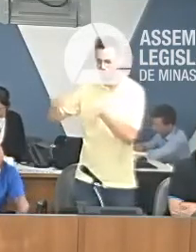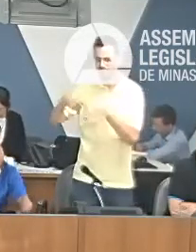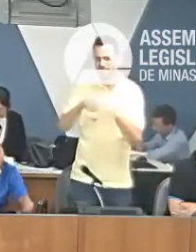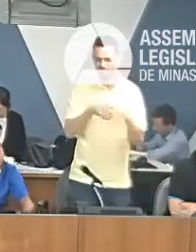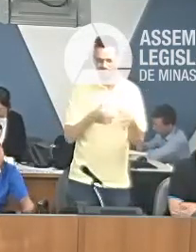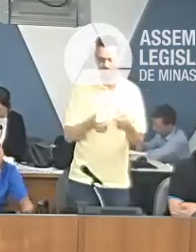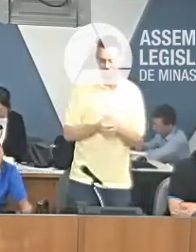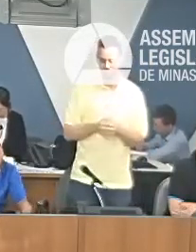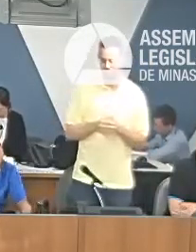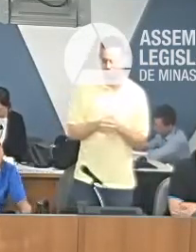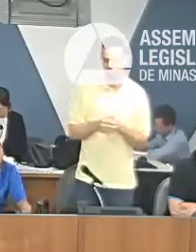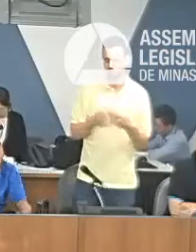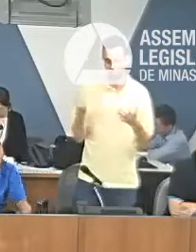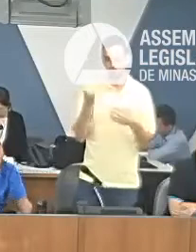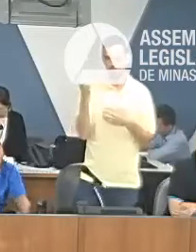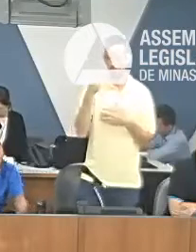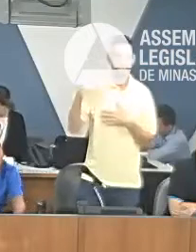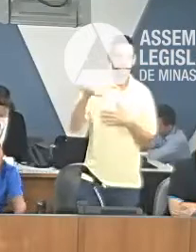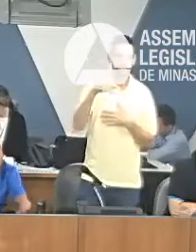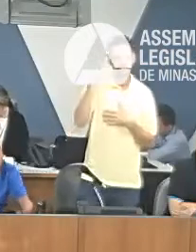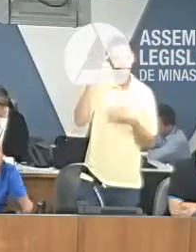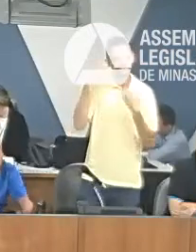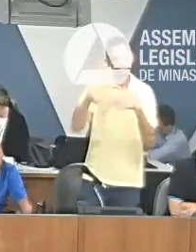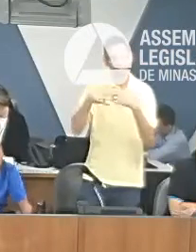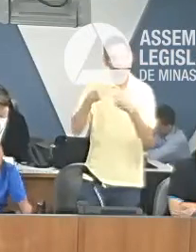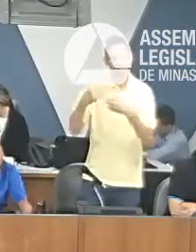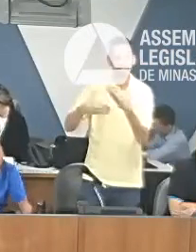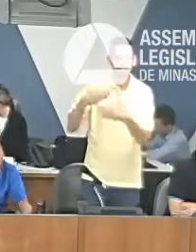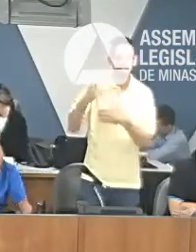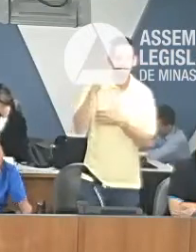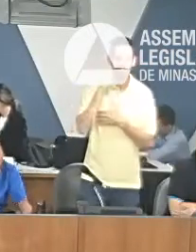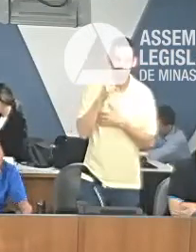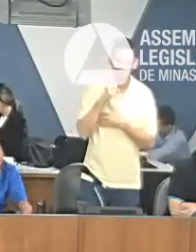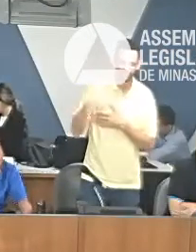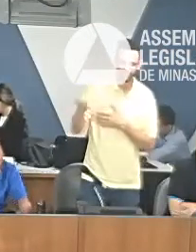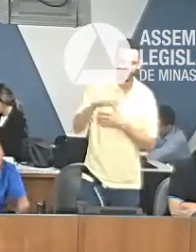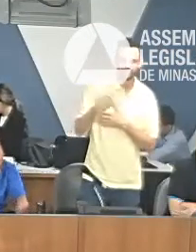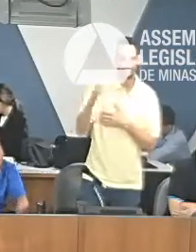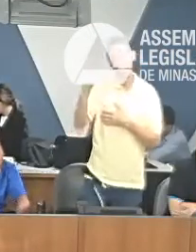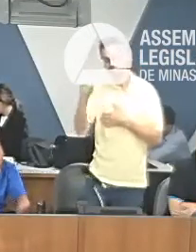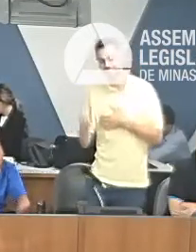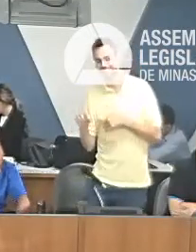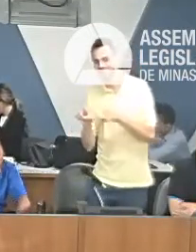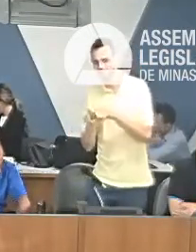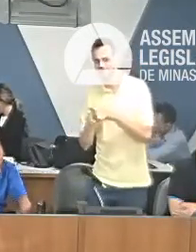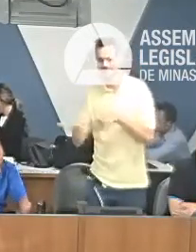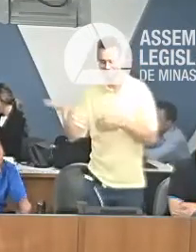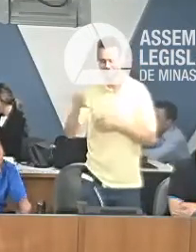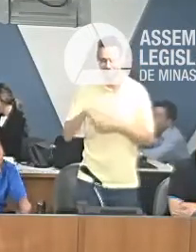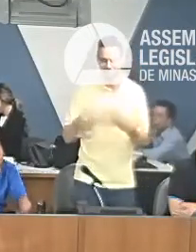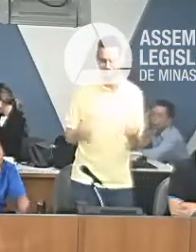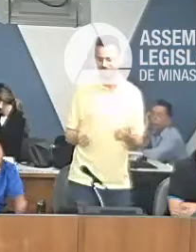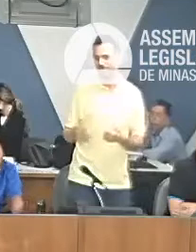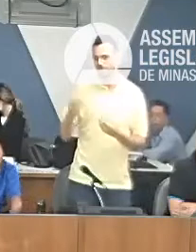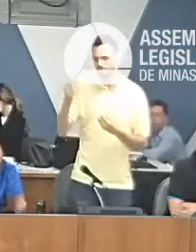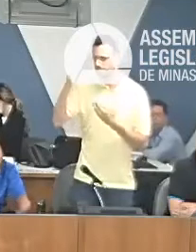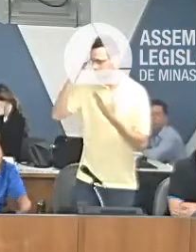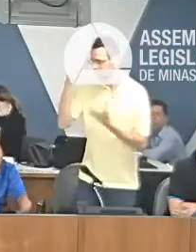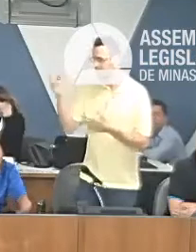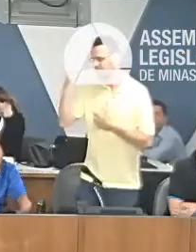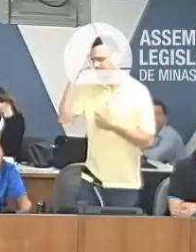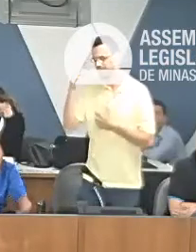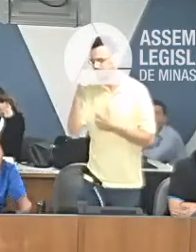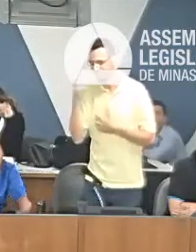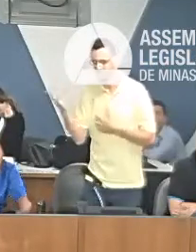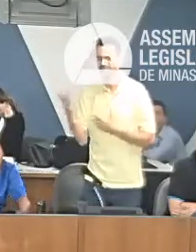em vários tipos de modalidades de acordo com a vontade que ele quiser de acordo com a sua deficiência não